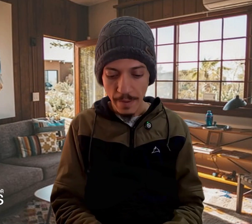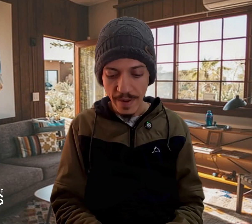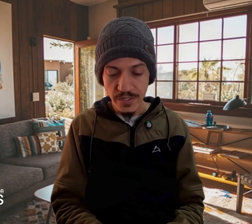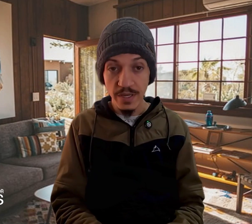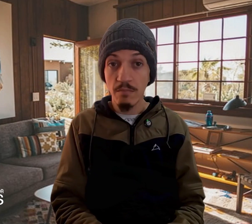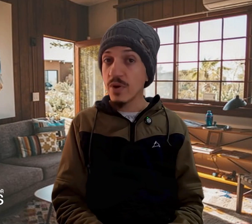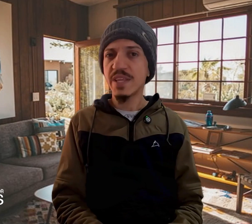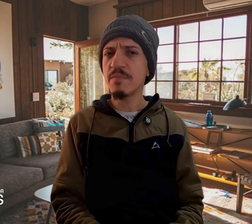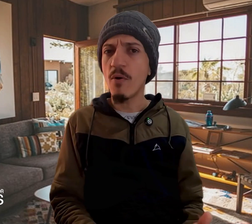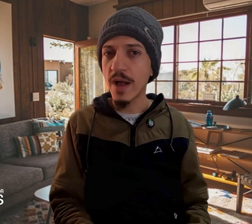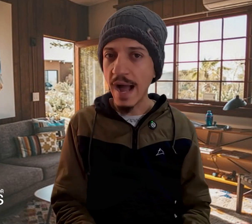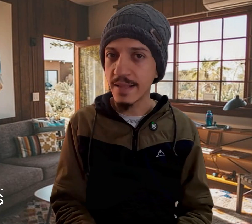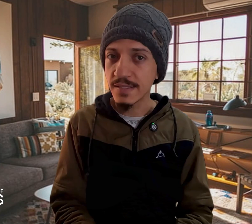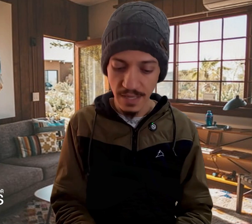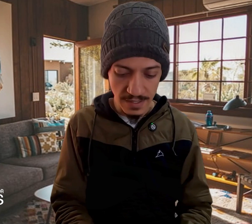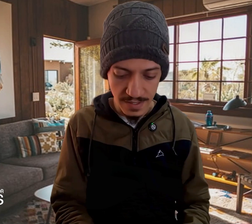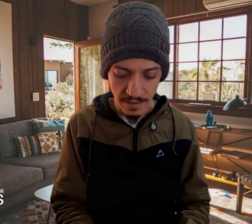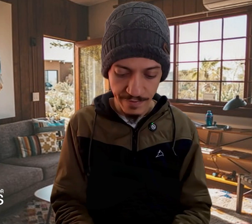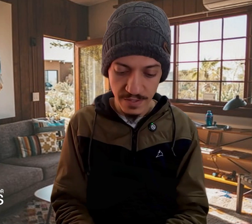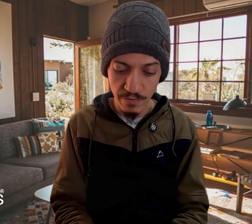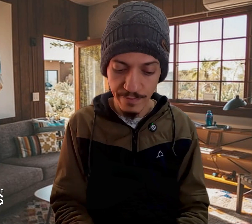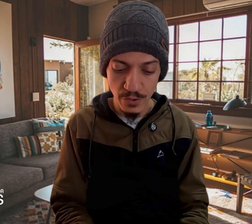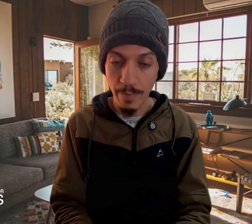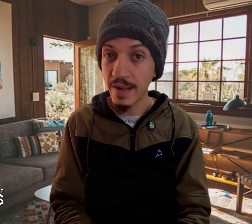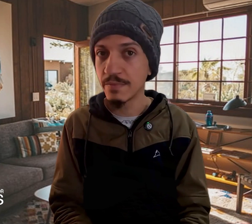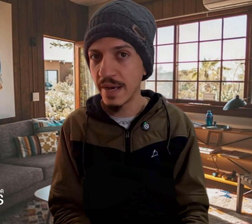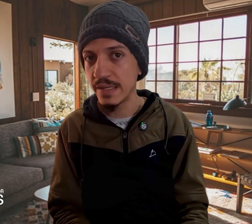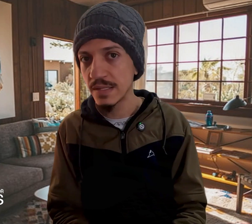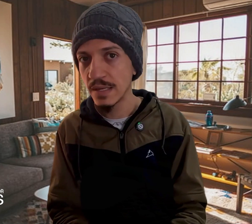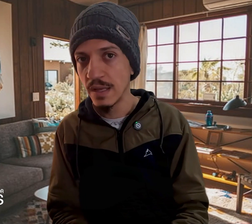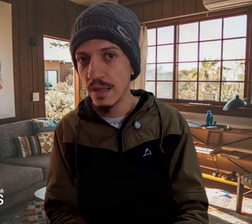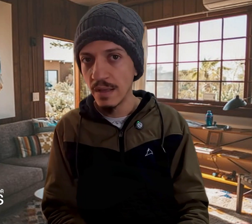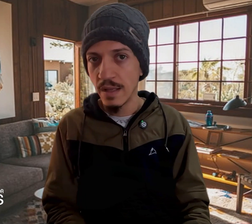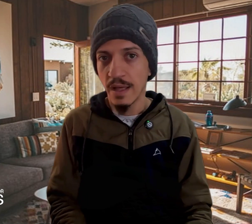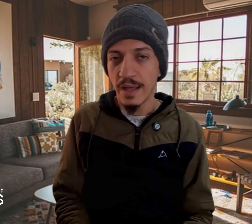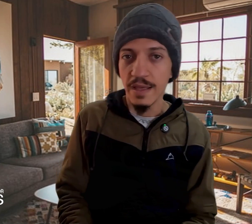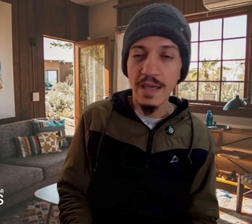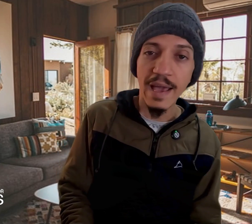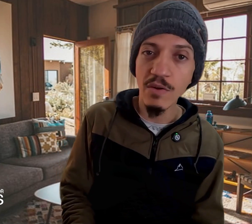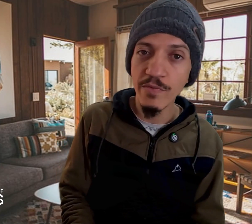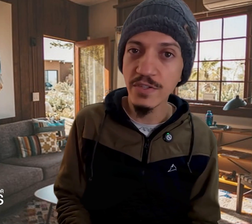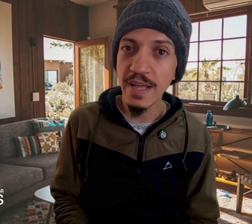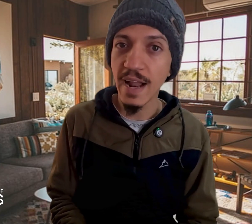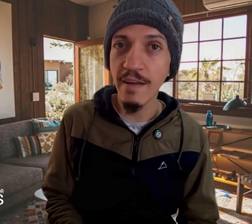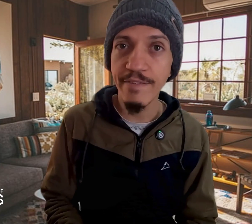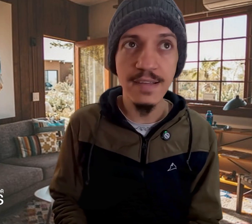intérprete muito empolgada, sinalizando, fazendo um vídeo para as mães. E aí no vídeo dela ela fala